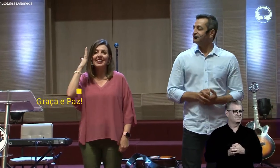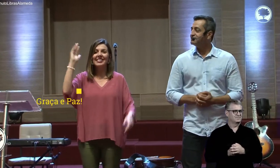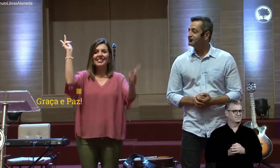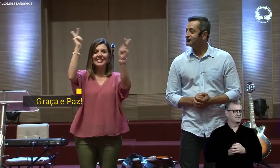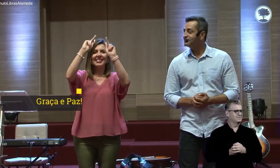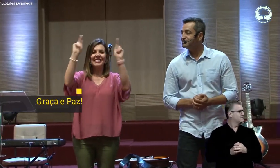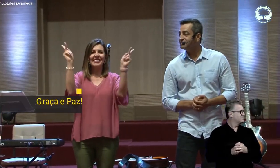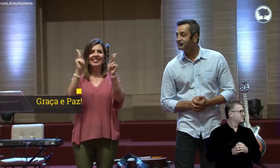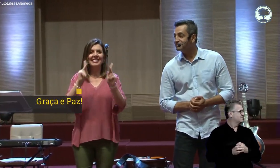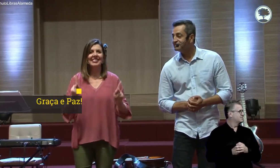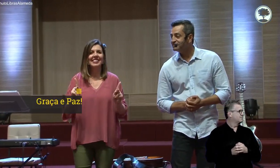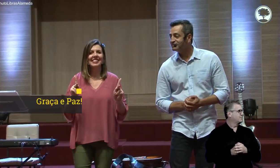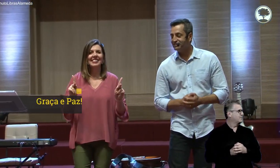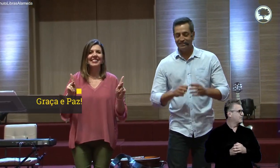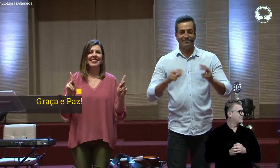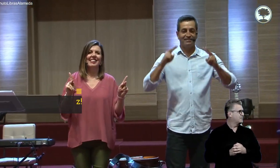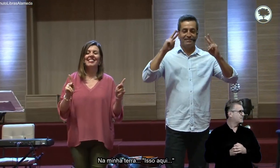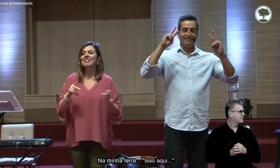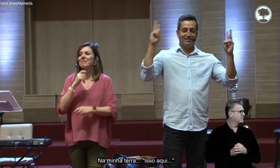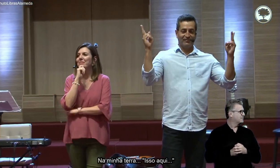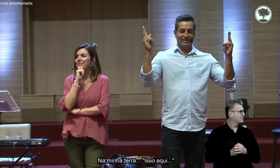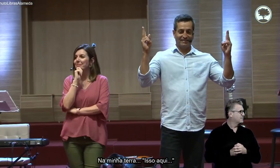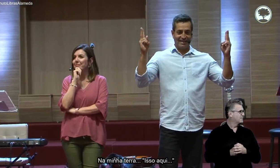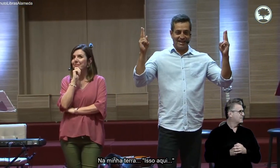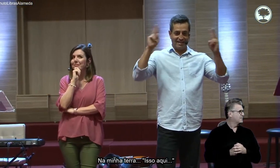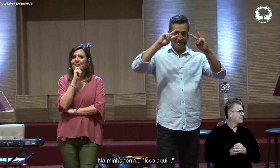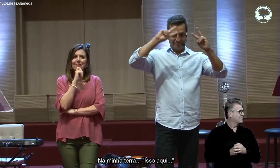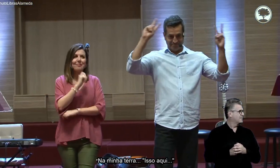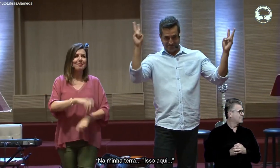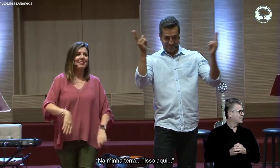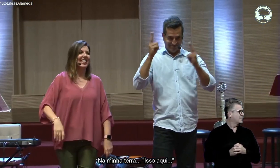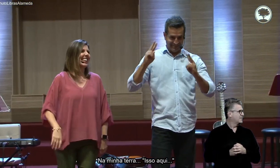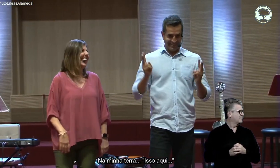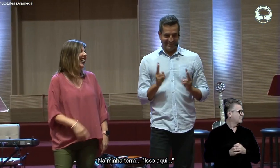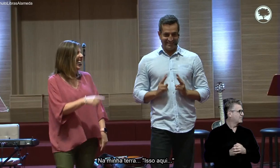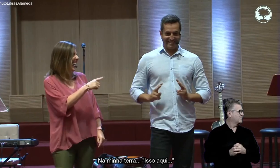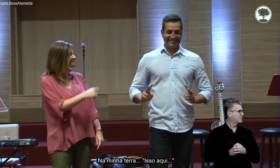A minha terra Isso aqui